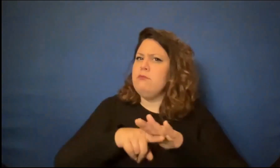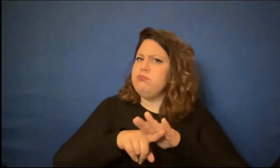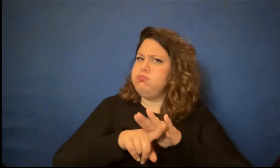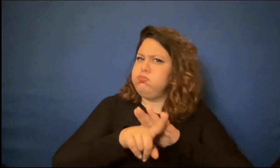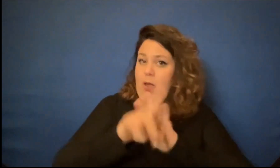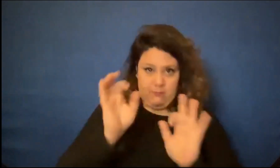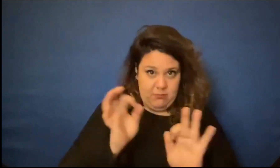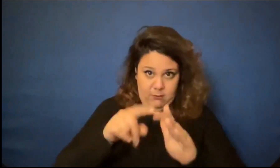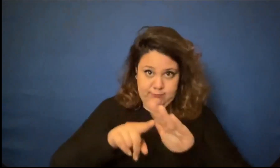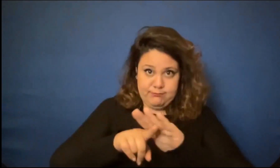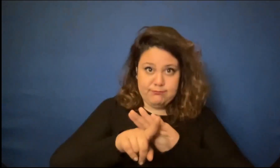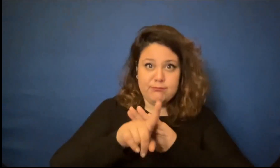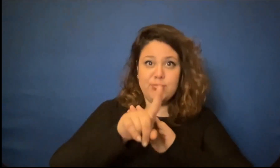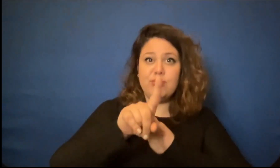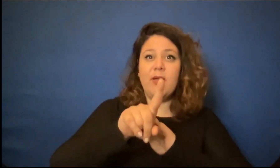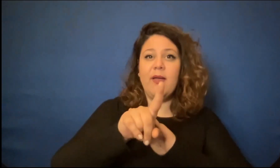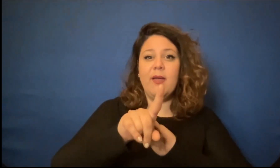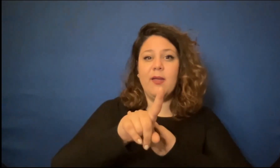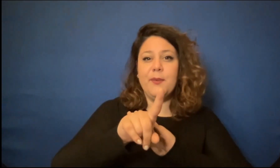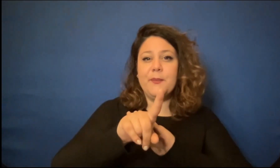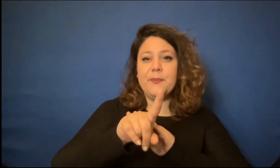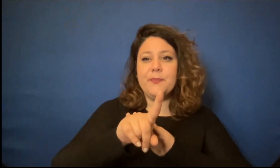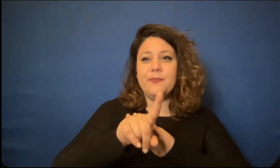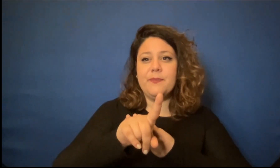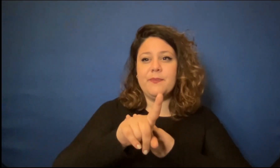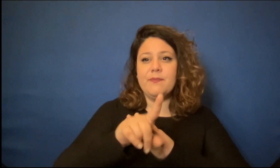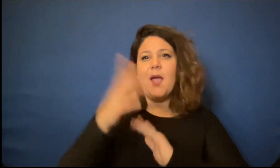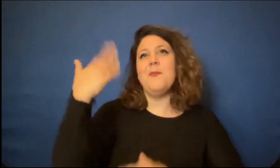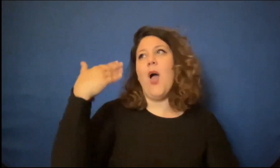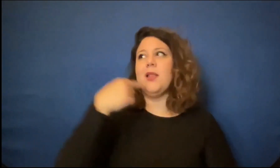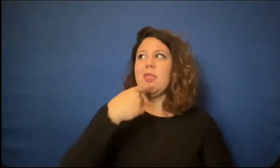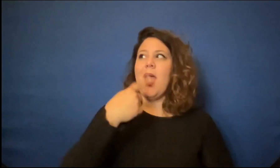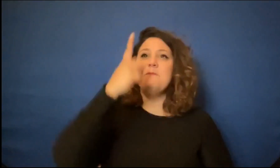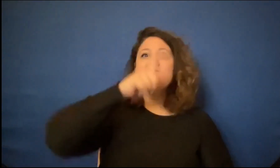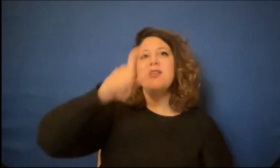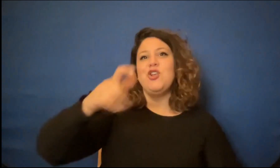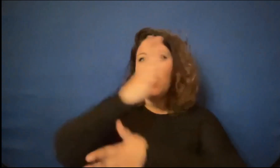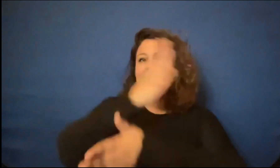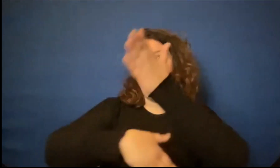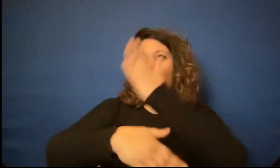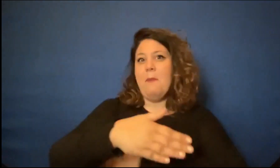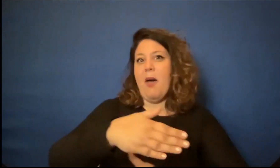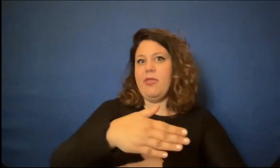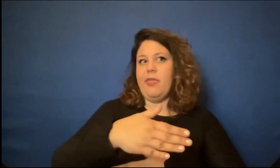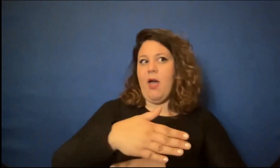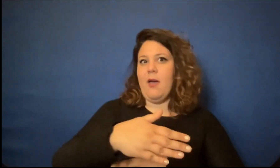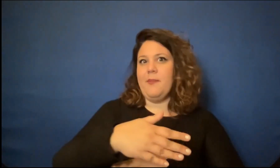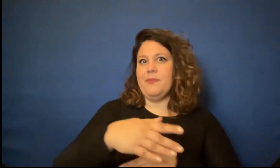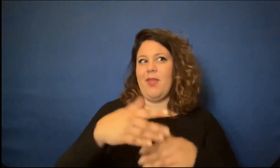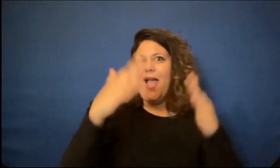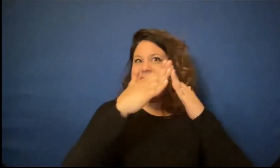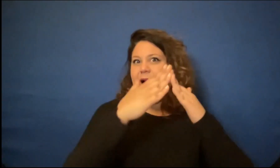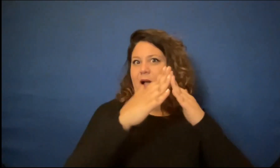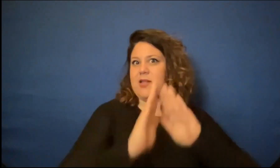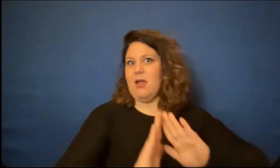avanzado, porque de escuchar que antes a las personas con discapacidad las tenían escondidas en casa,